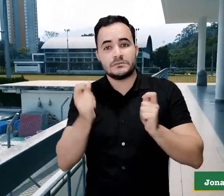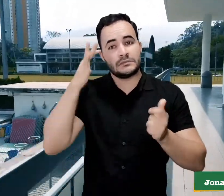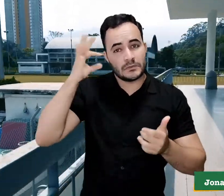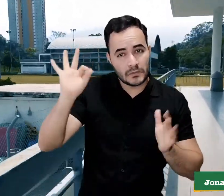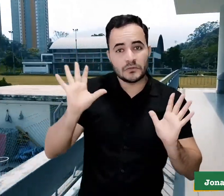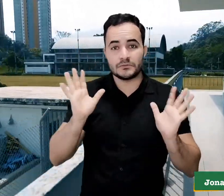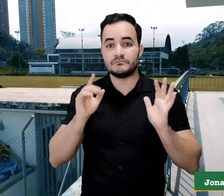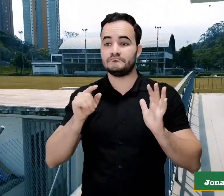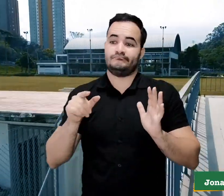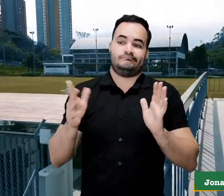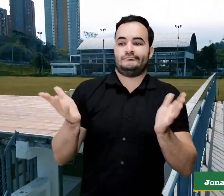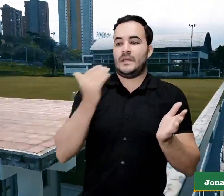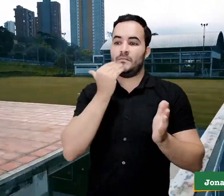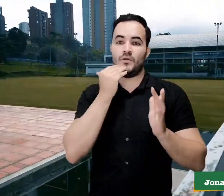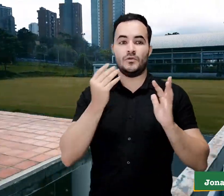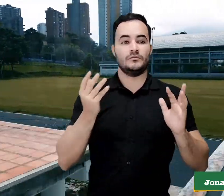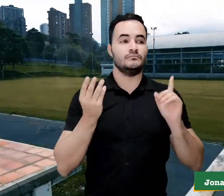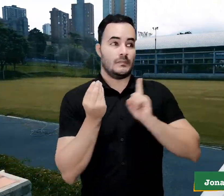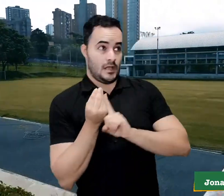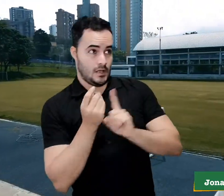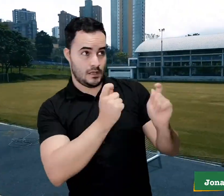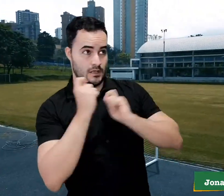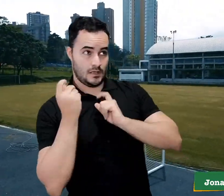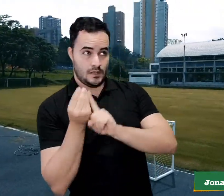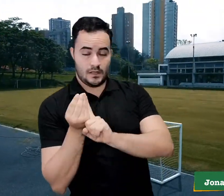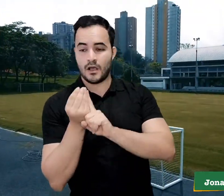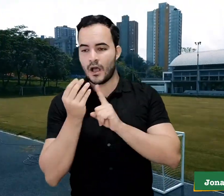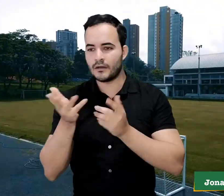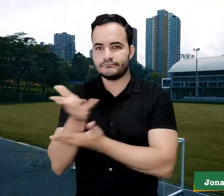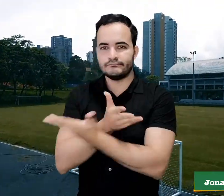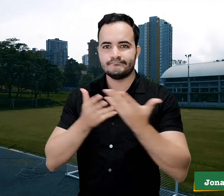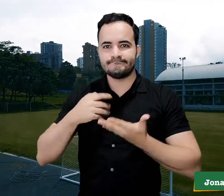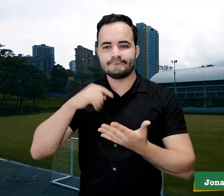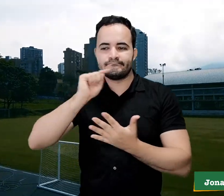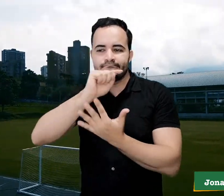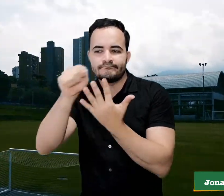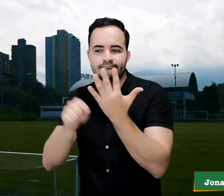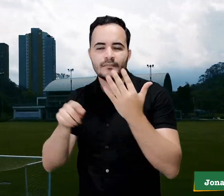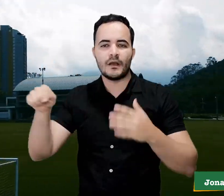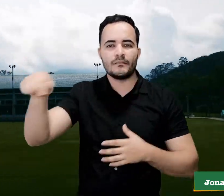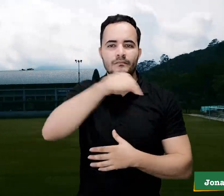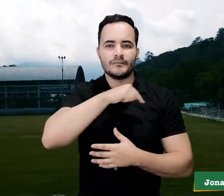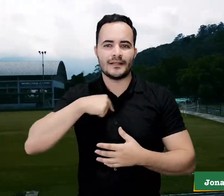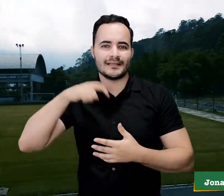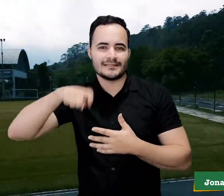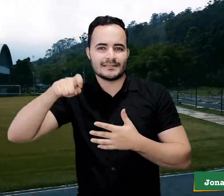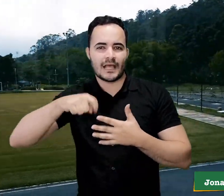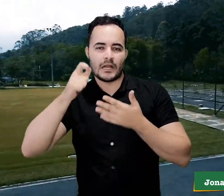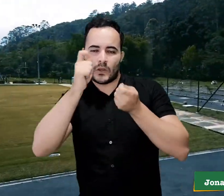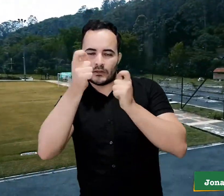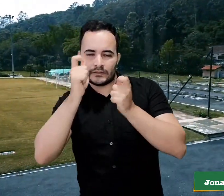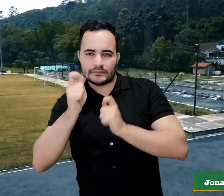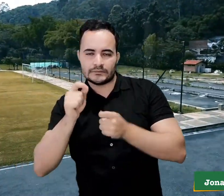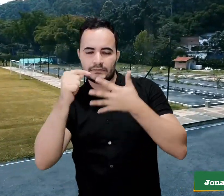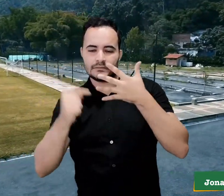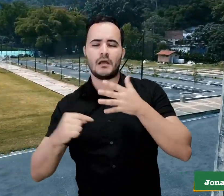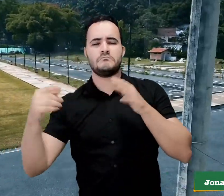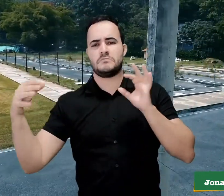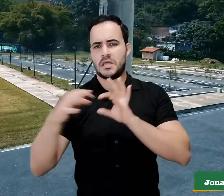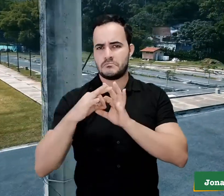la estudiante necesite tener ciertos aspectos que permitan que se pueda desarrollar la